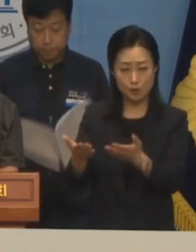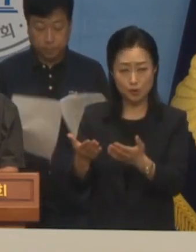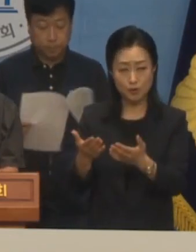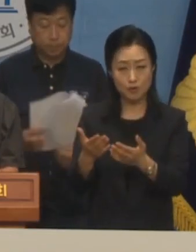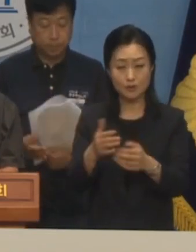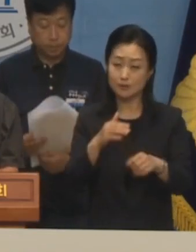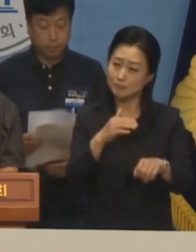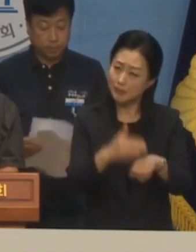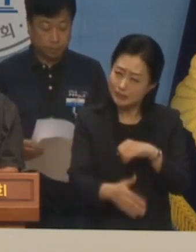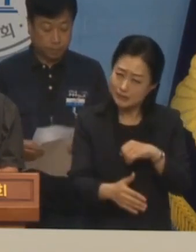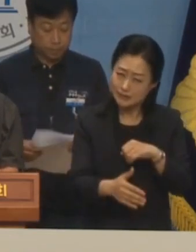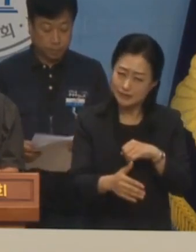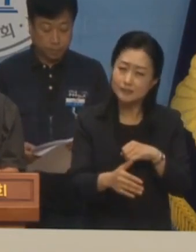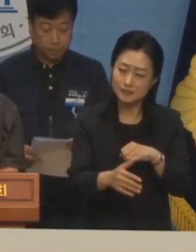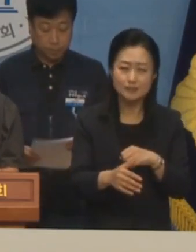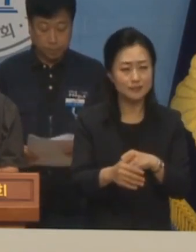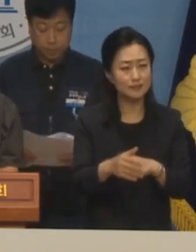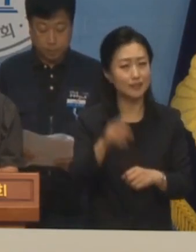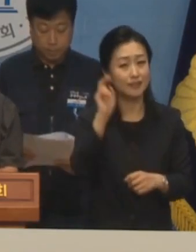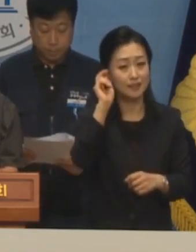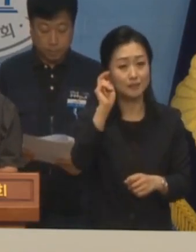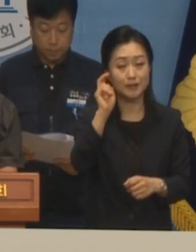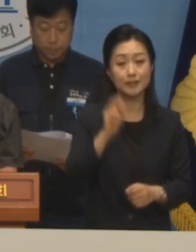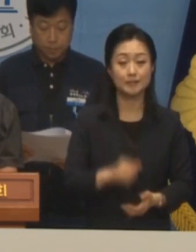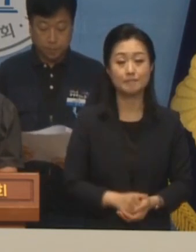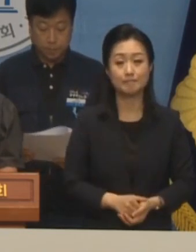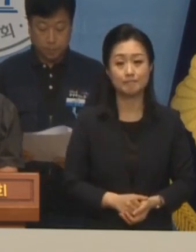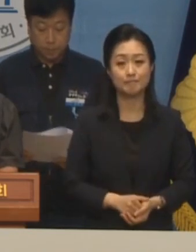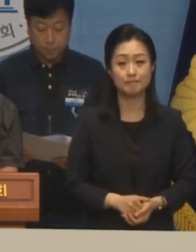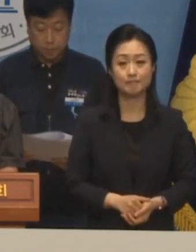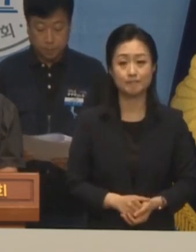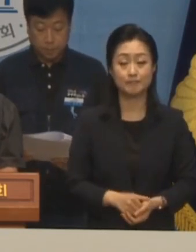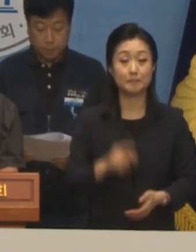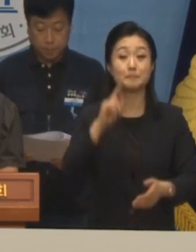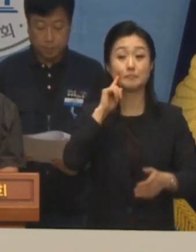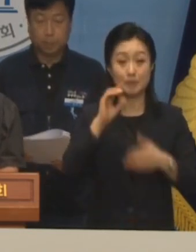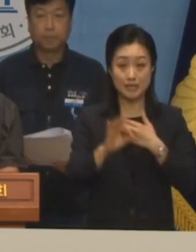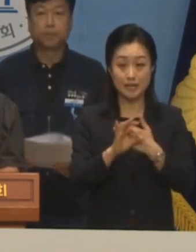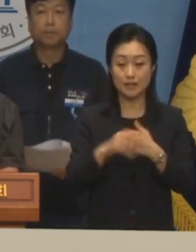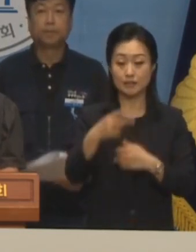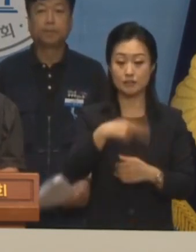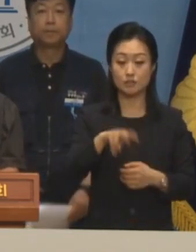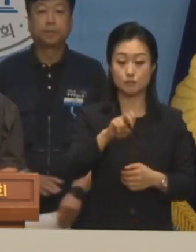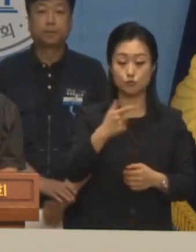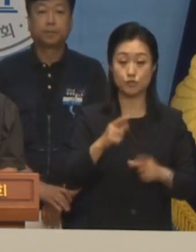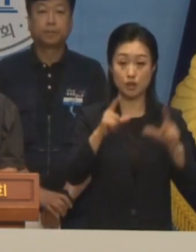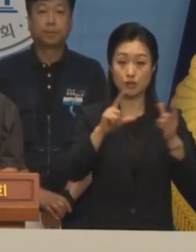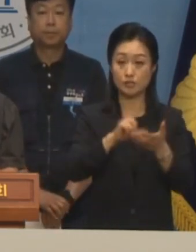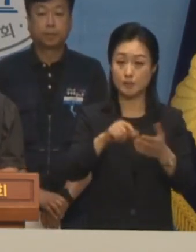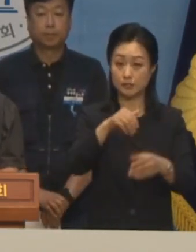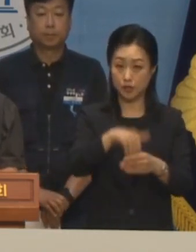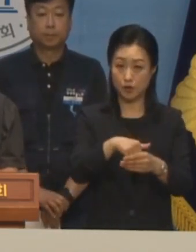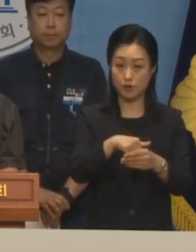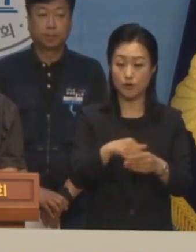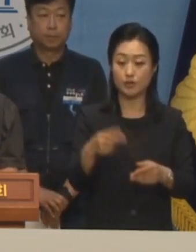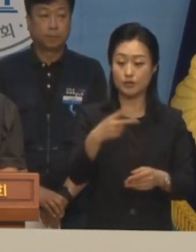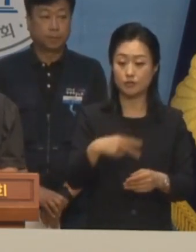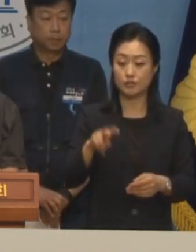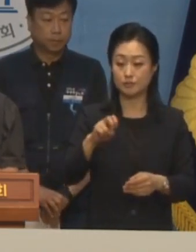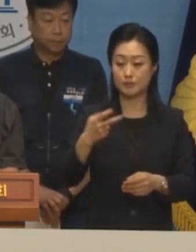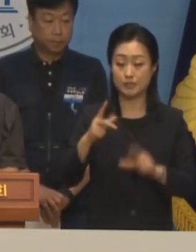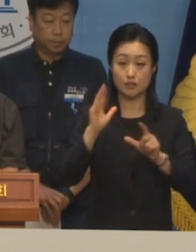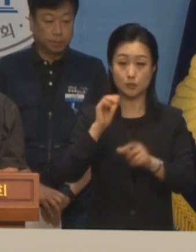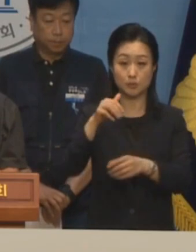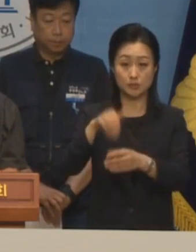수단으로 연금개혁을 대한다고 보는 것이 정확할 것 같습니다. 만약 2026년 지방선거,